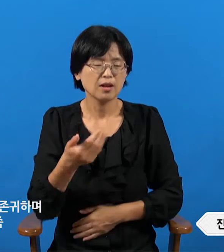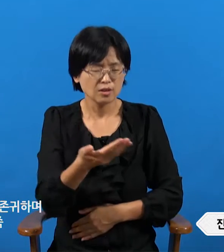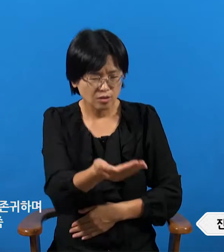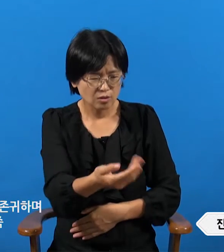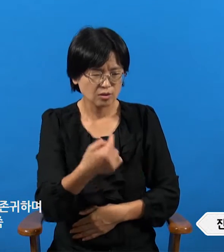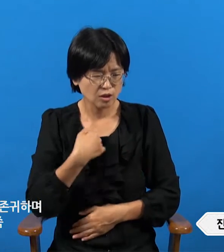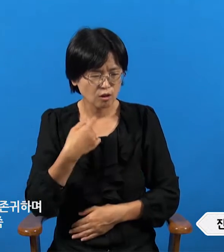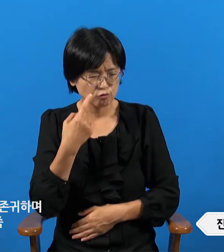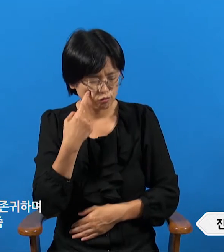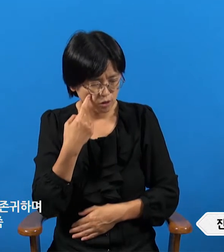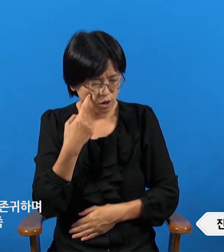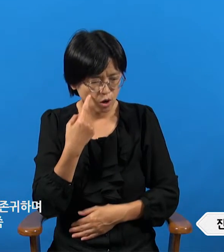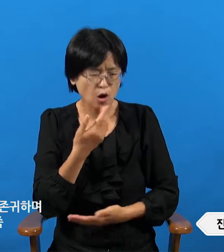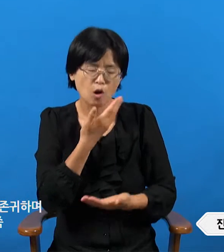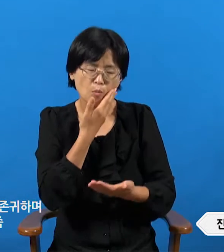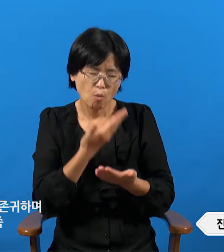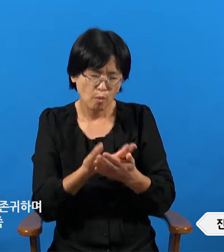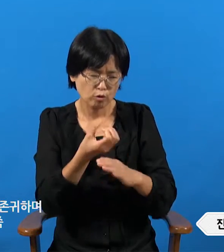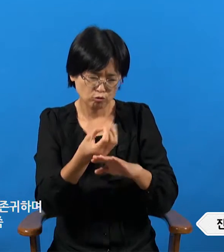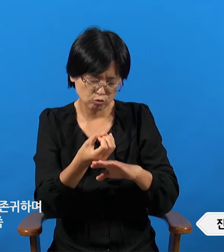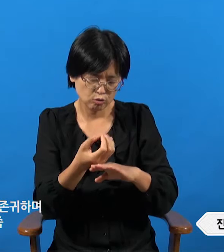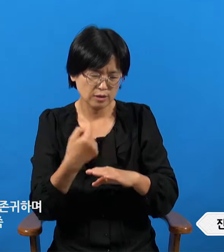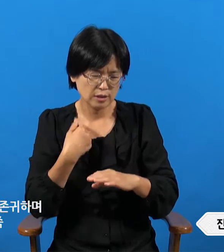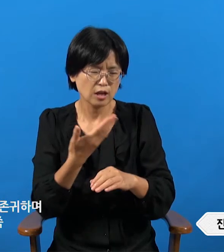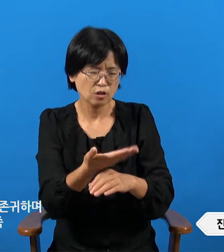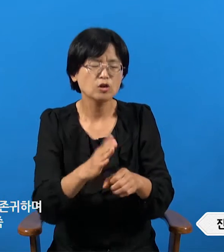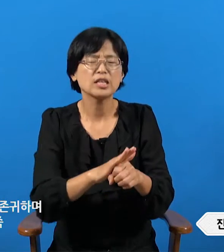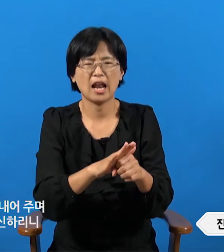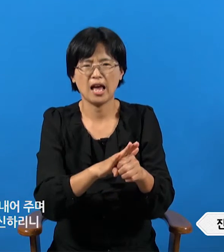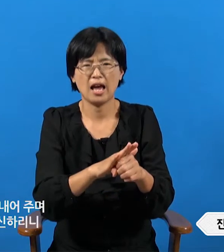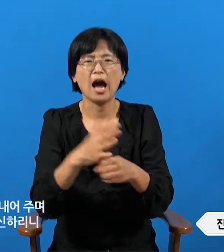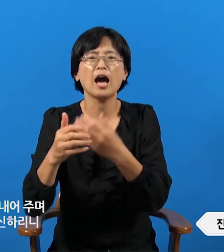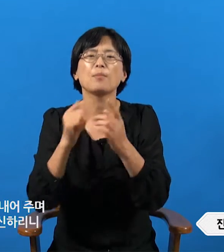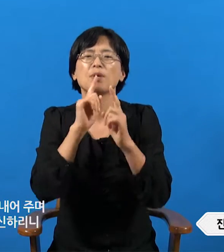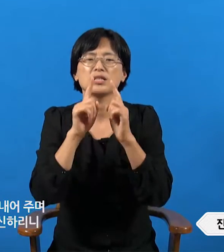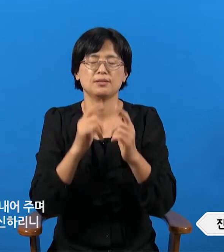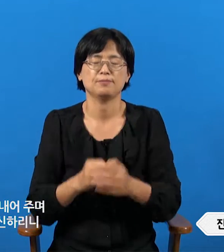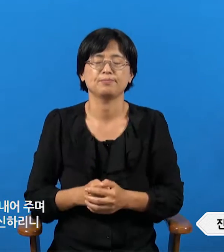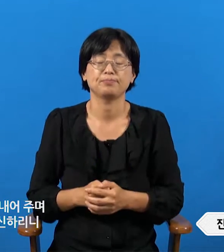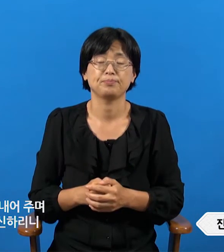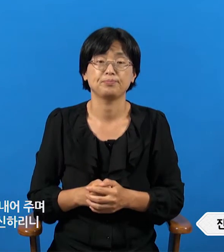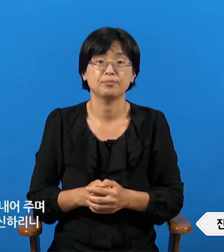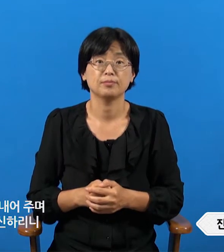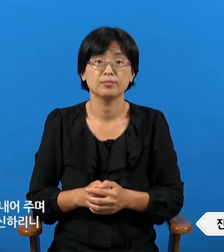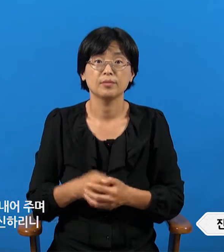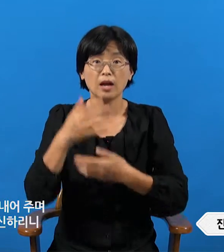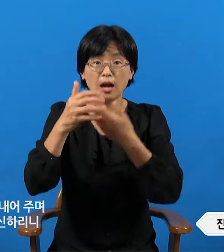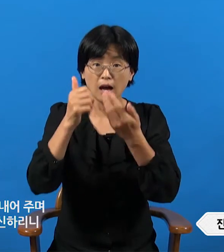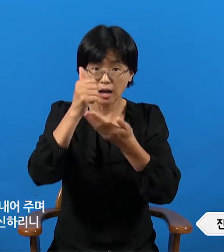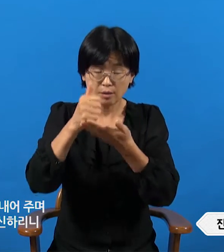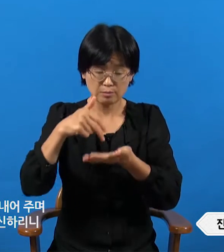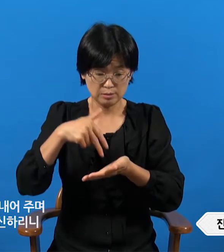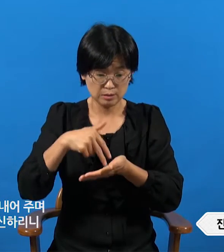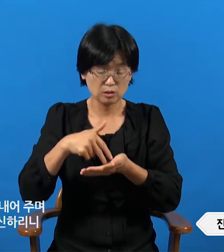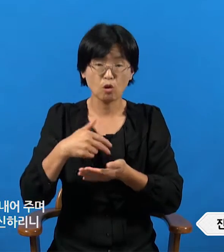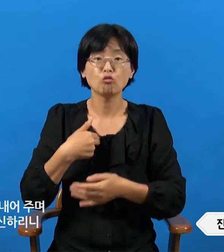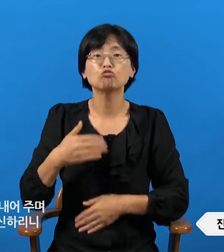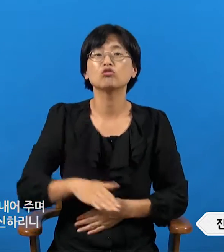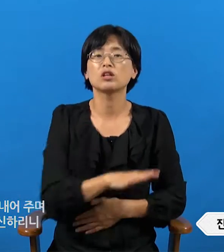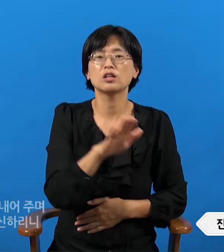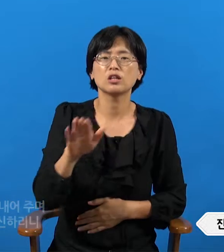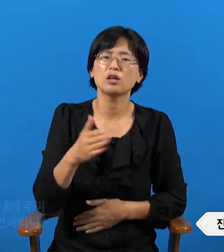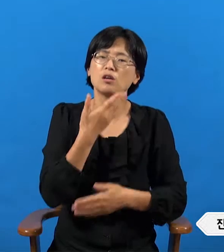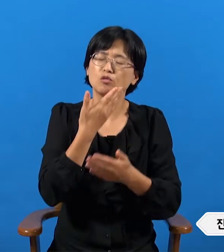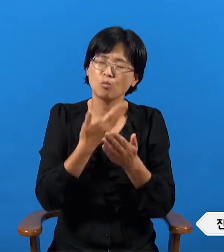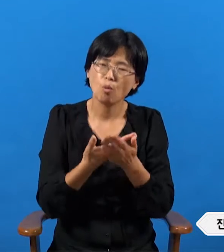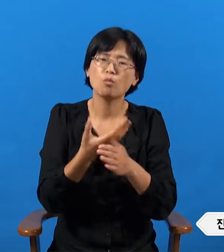보배롭고 존귀하며 내가 너를 사랑하였은즉. 하나님 우리에게 말씀합니다. 내 눈에 네가